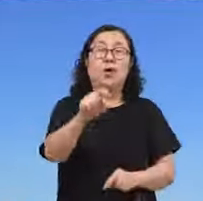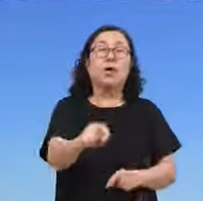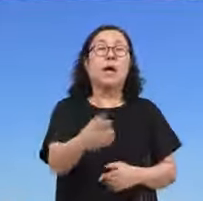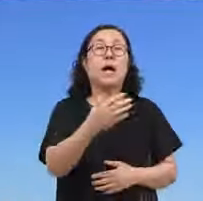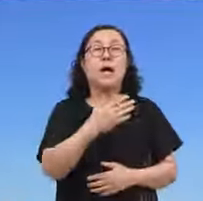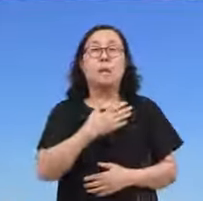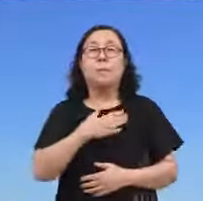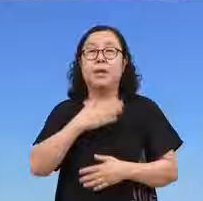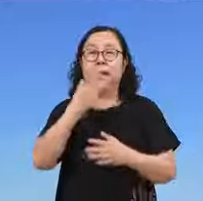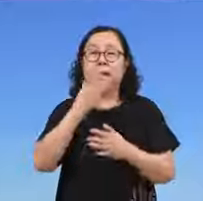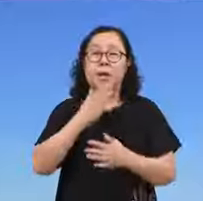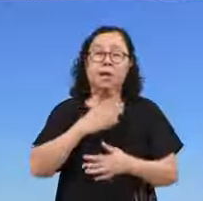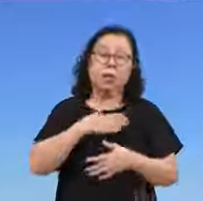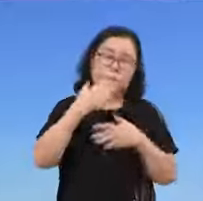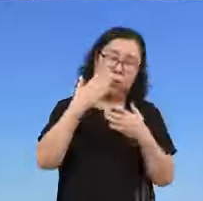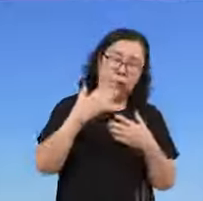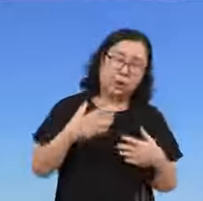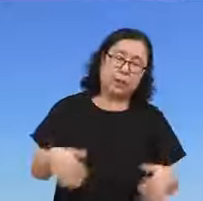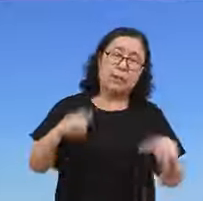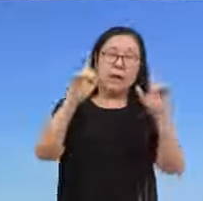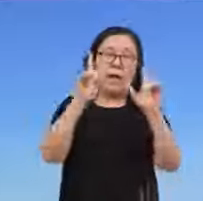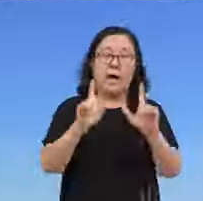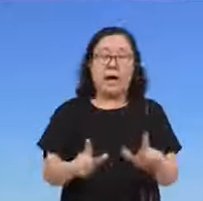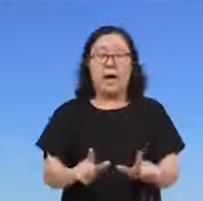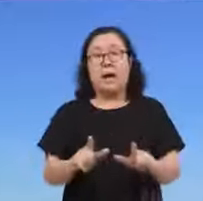나 피곤치 아니하며